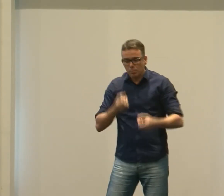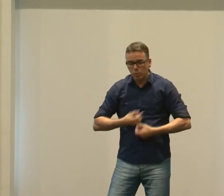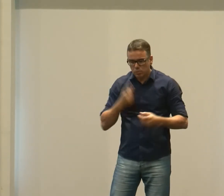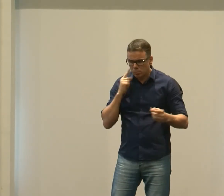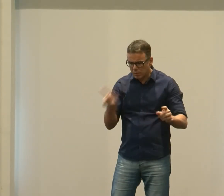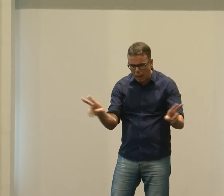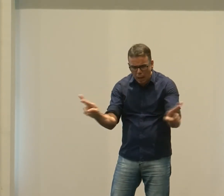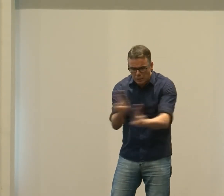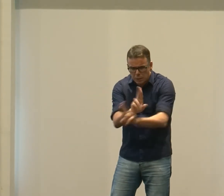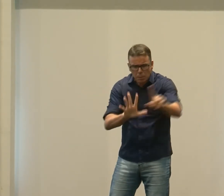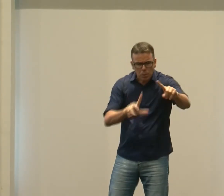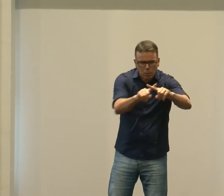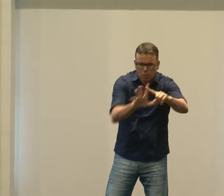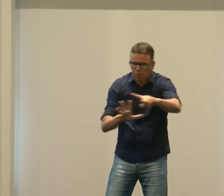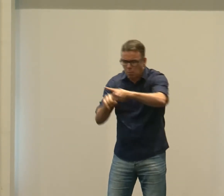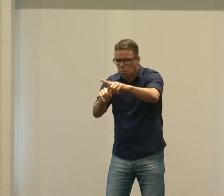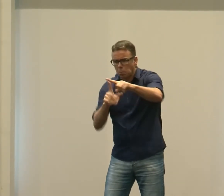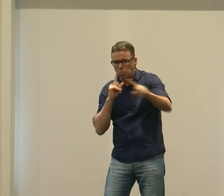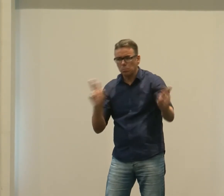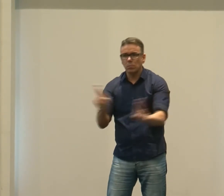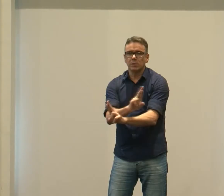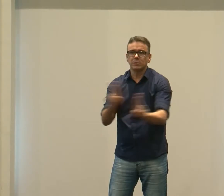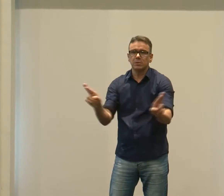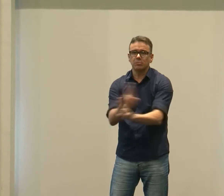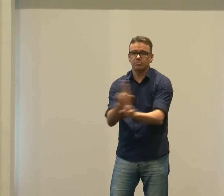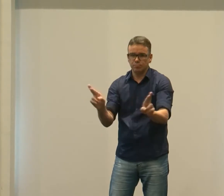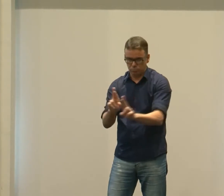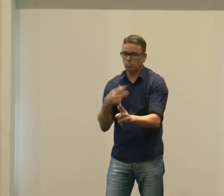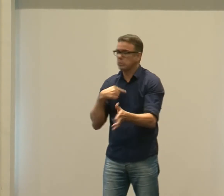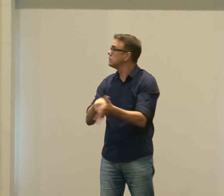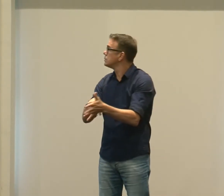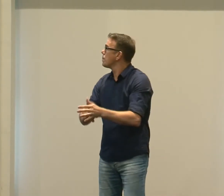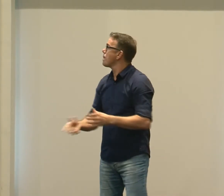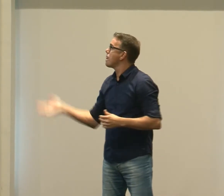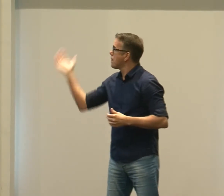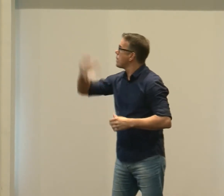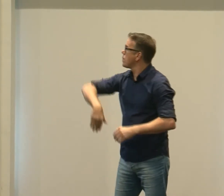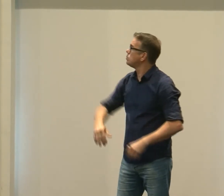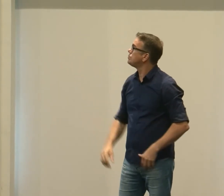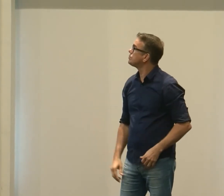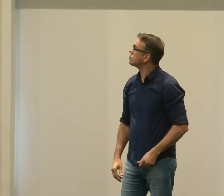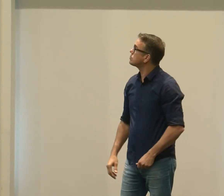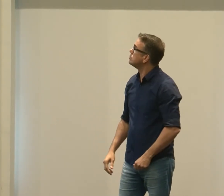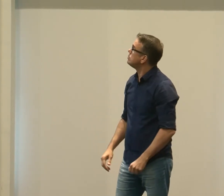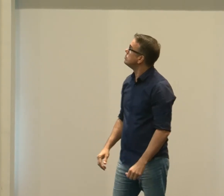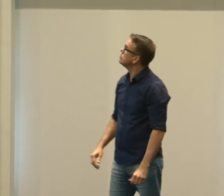E também pesquisar as relações entre hiperônimos e hipônimos entre crianças surdas e ouvintes.